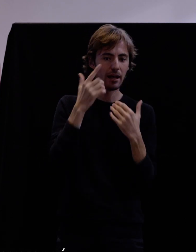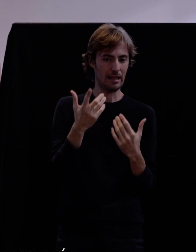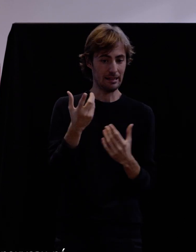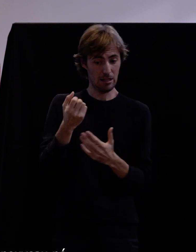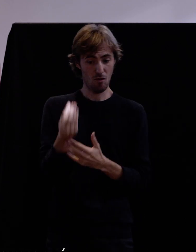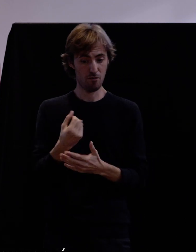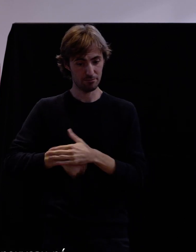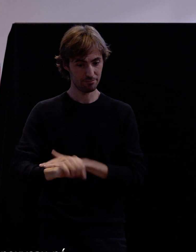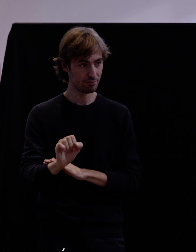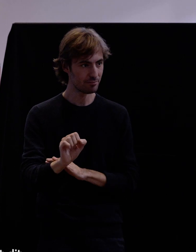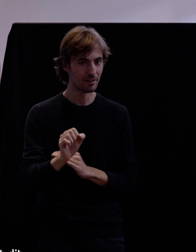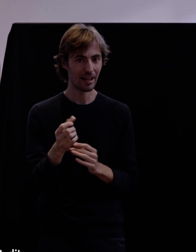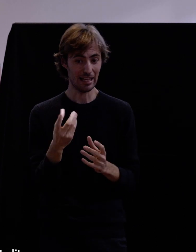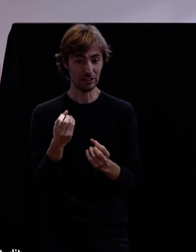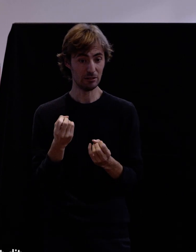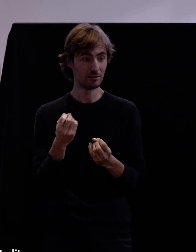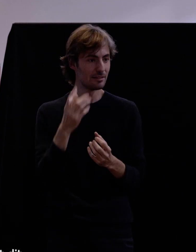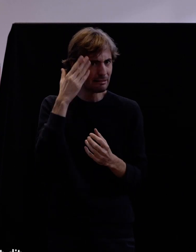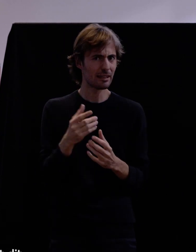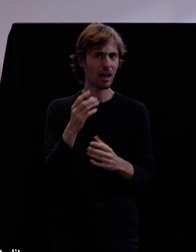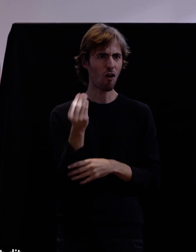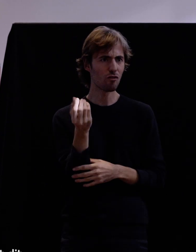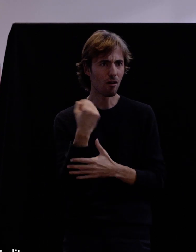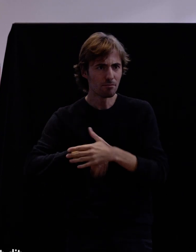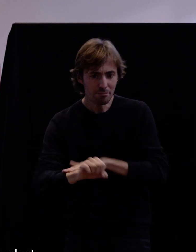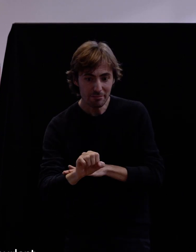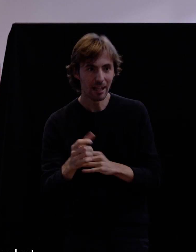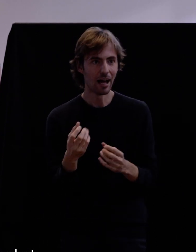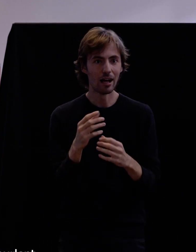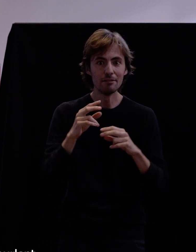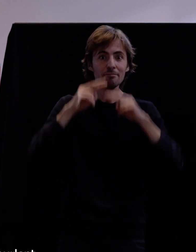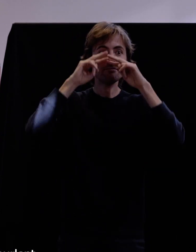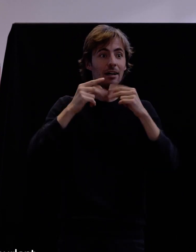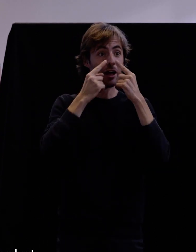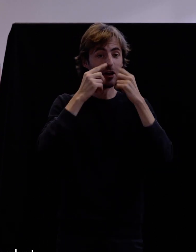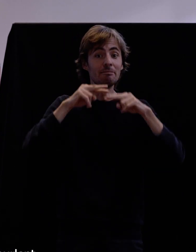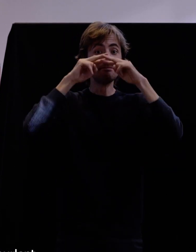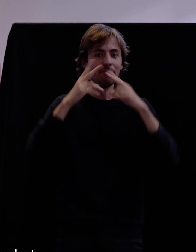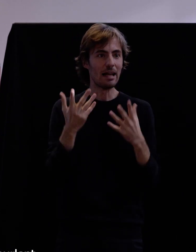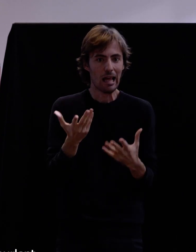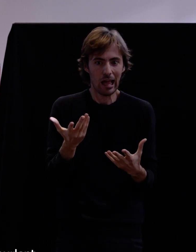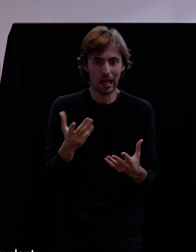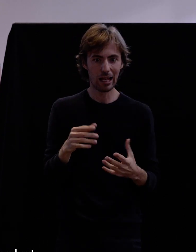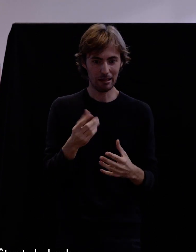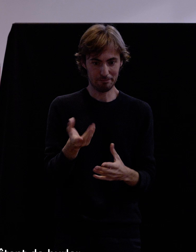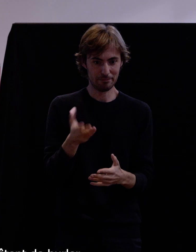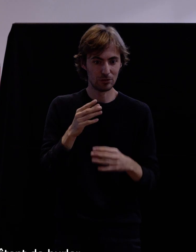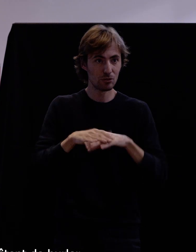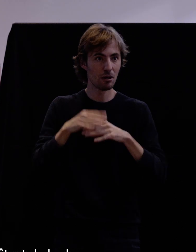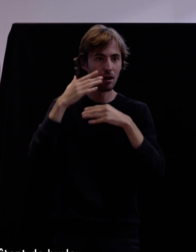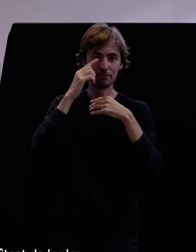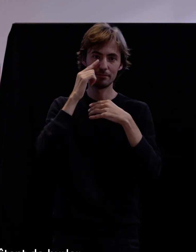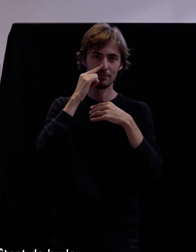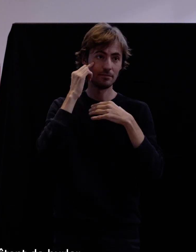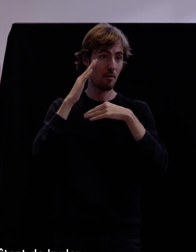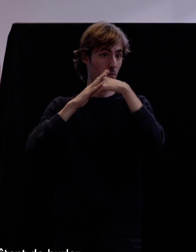respire que par le nez. Autrement dit, quand ils ont le nez bouché, ils étouffent et donc ils hurlent pour respirer par la bouche. Et puis quand ils